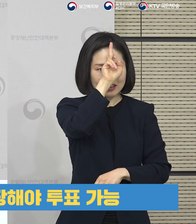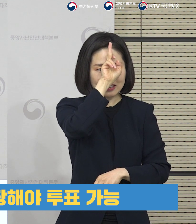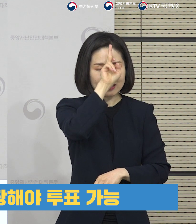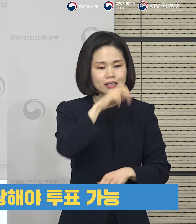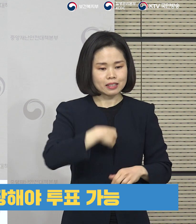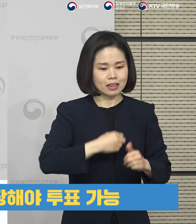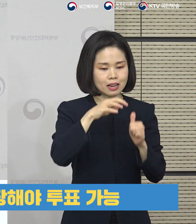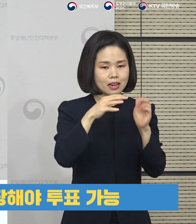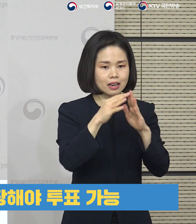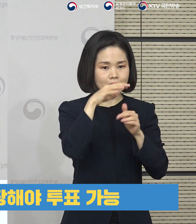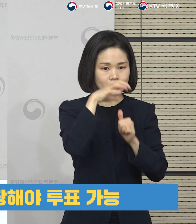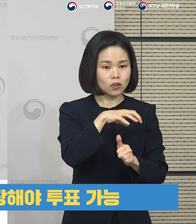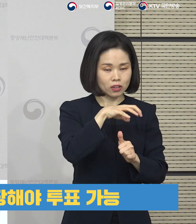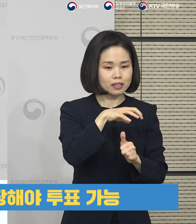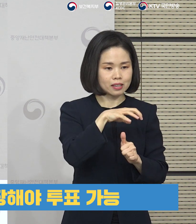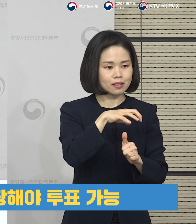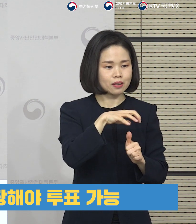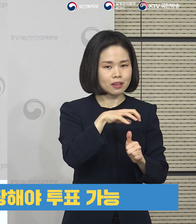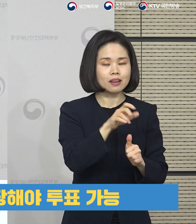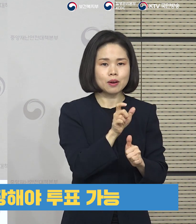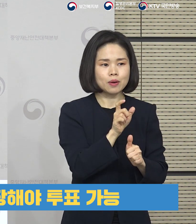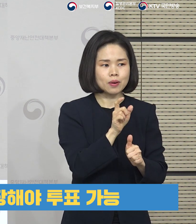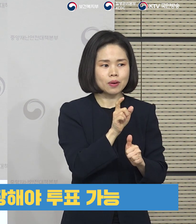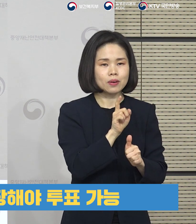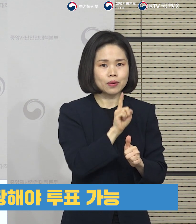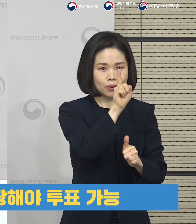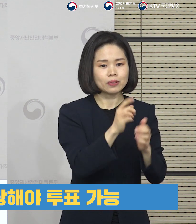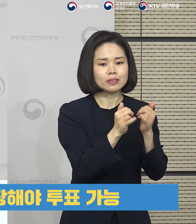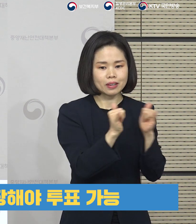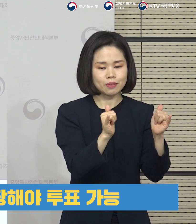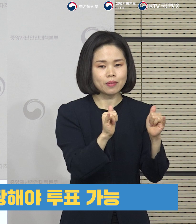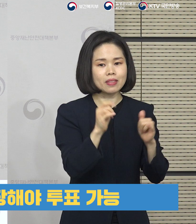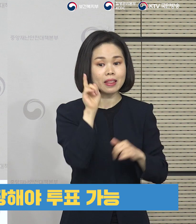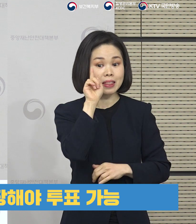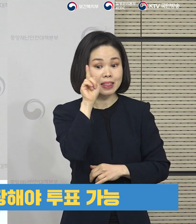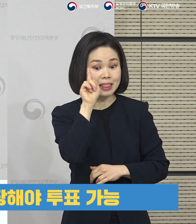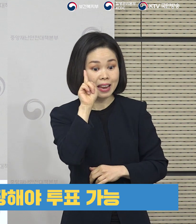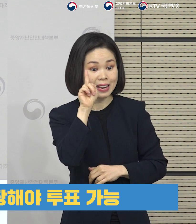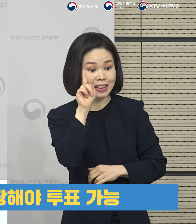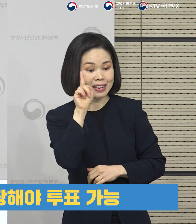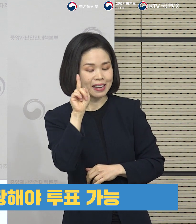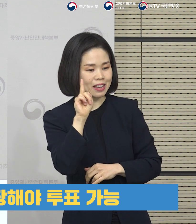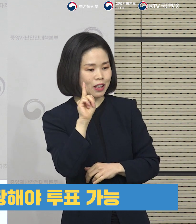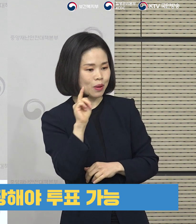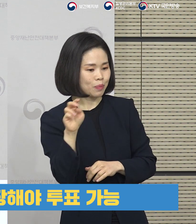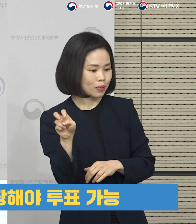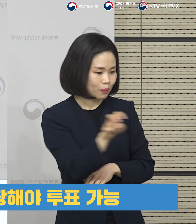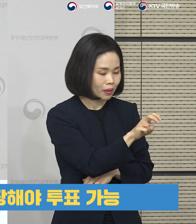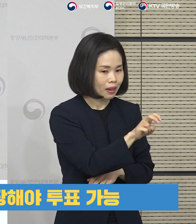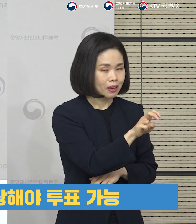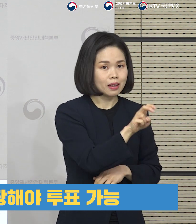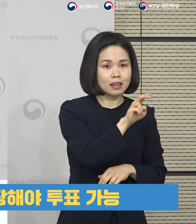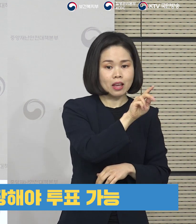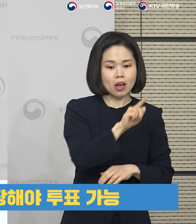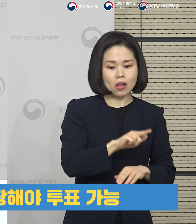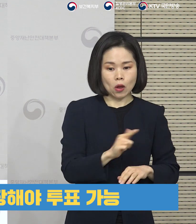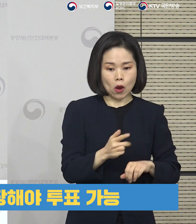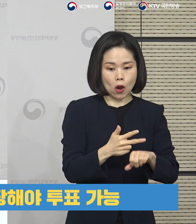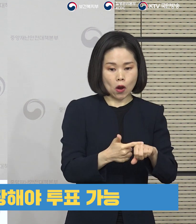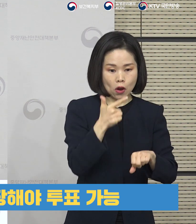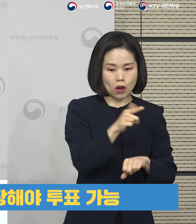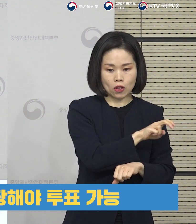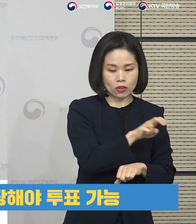자가격리자로 등록된 분들은 내일 18시 이전에 그 문자를 이제 또 답신을 하면 투표를 할 수가